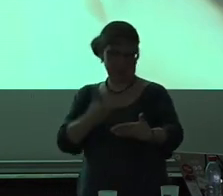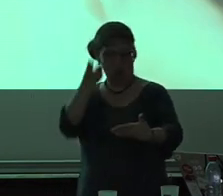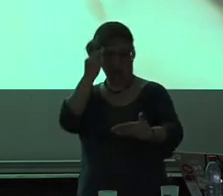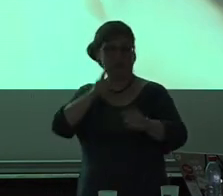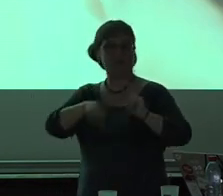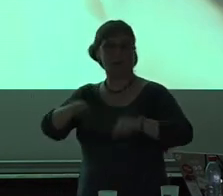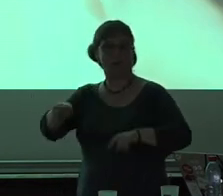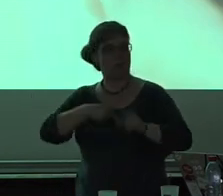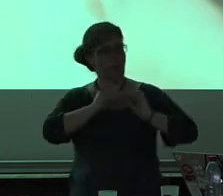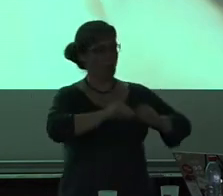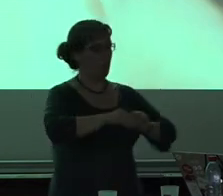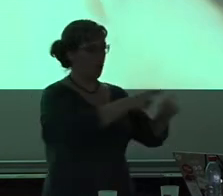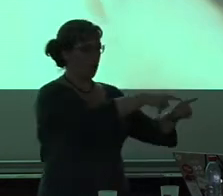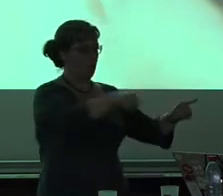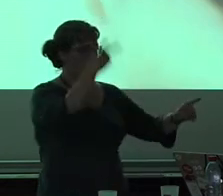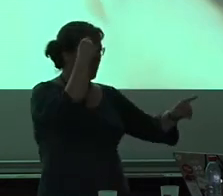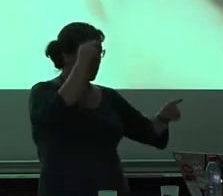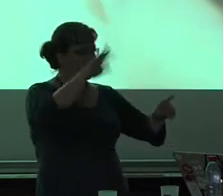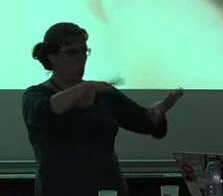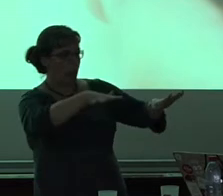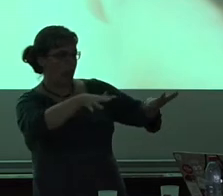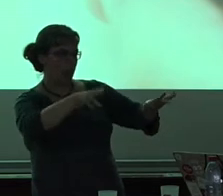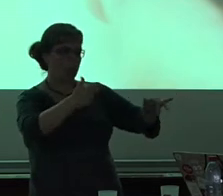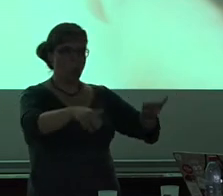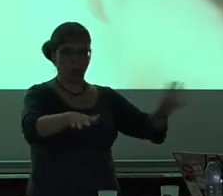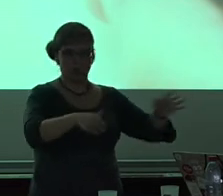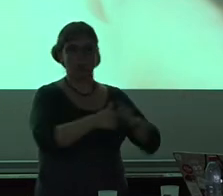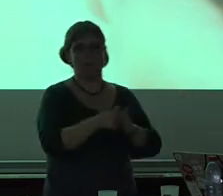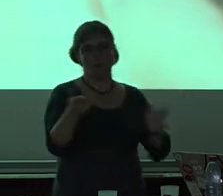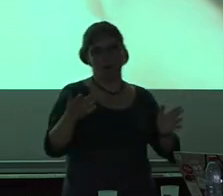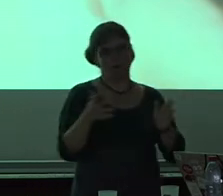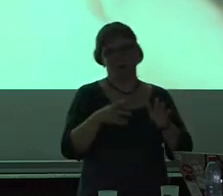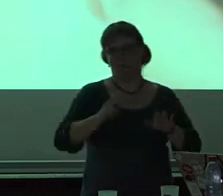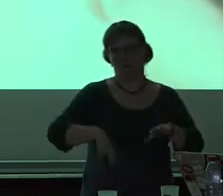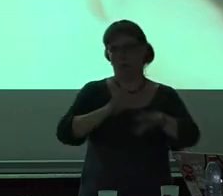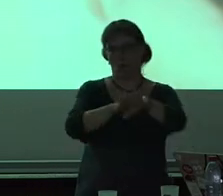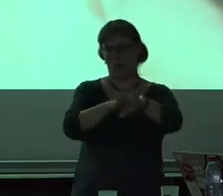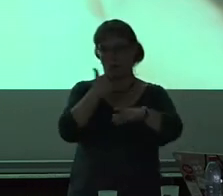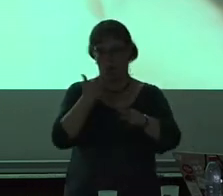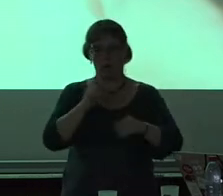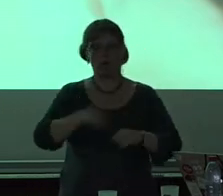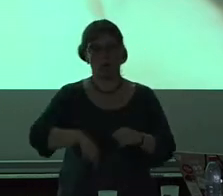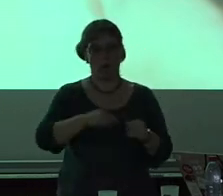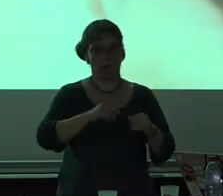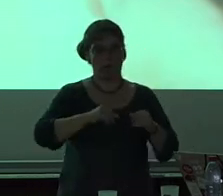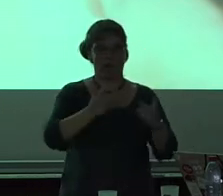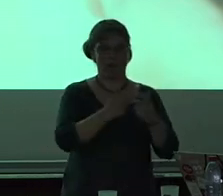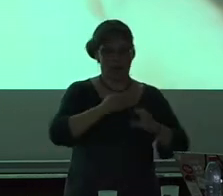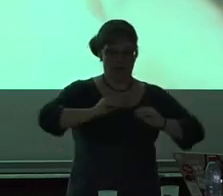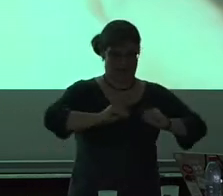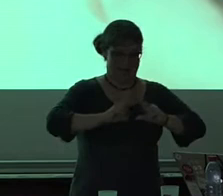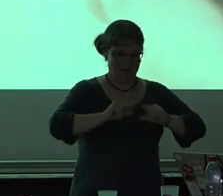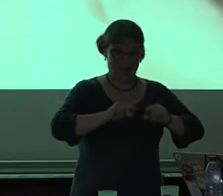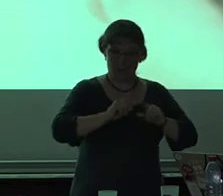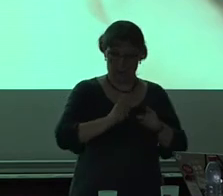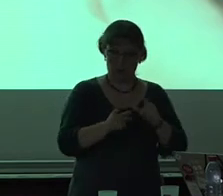vous conseille de prendre des exemples dans les cours que vous créez et de prendre des exemples concrets et des exemples abstraits. Qu'est-ce que ça